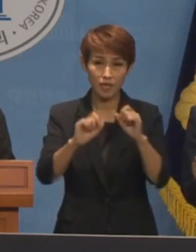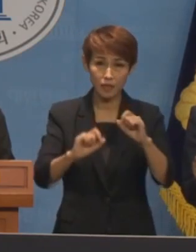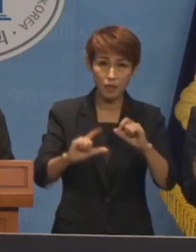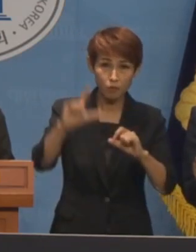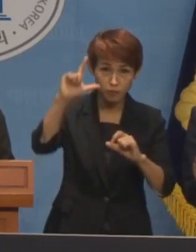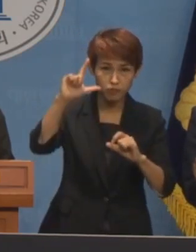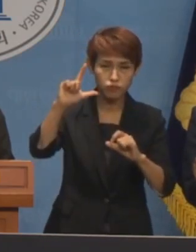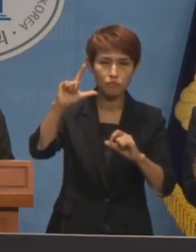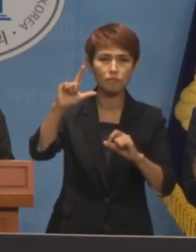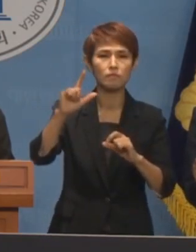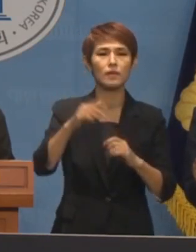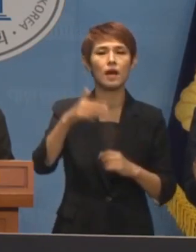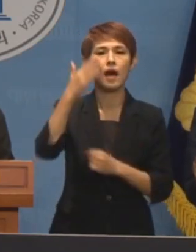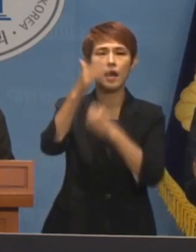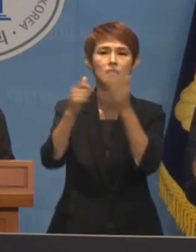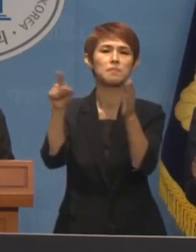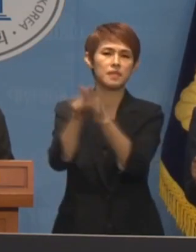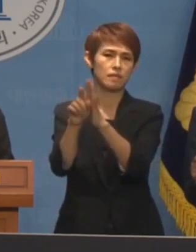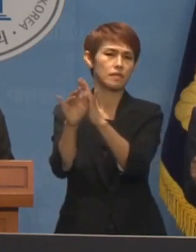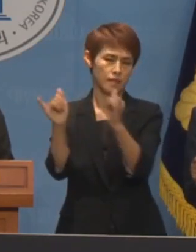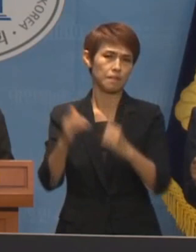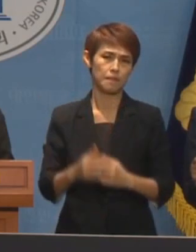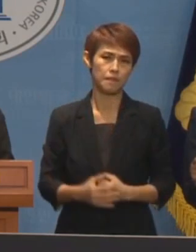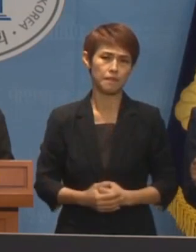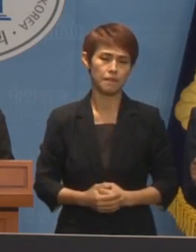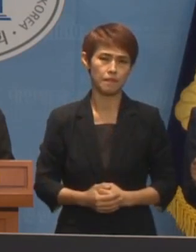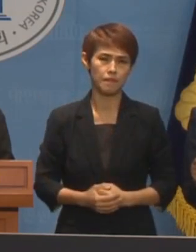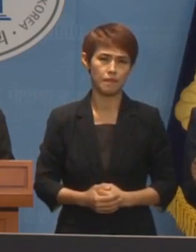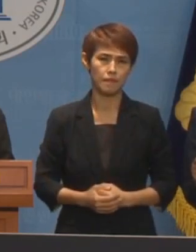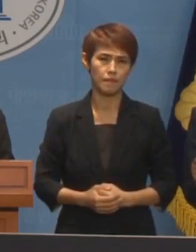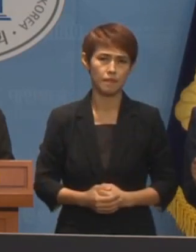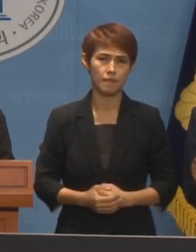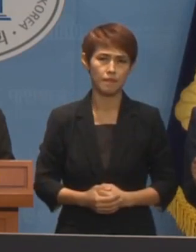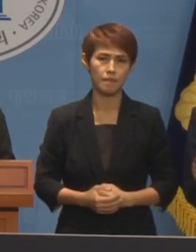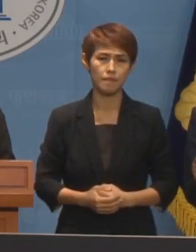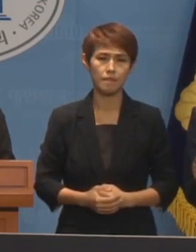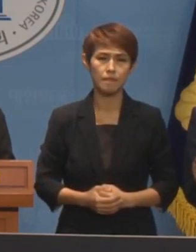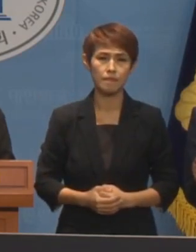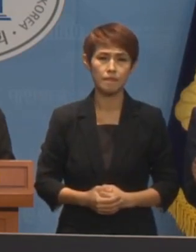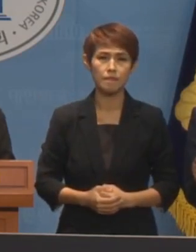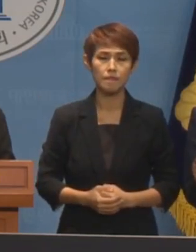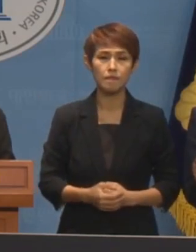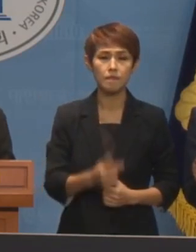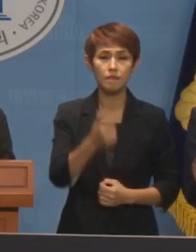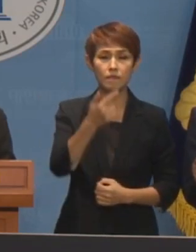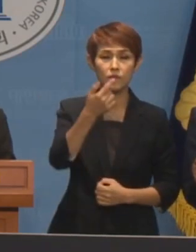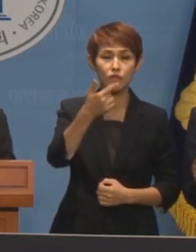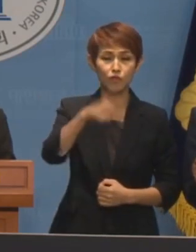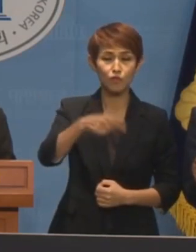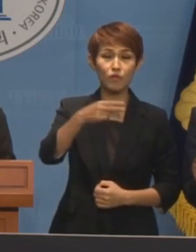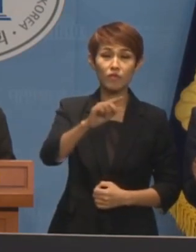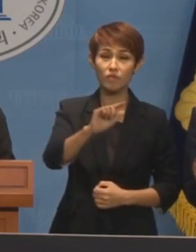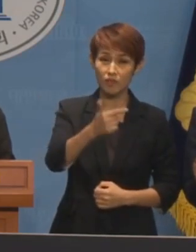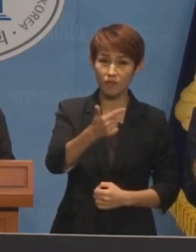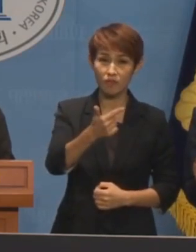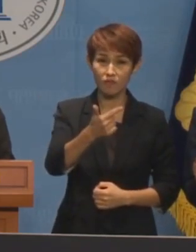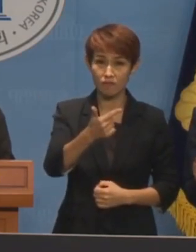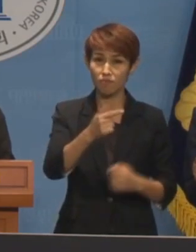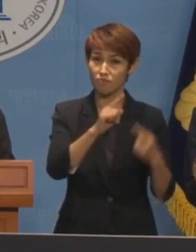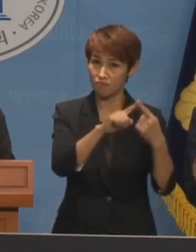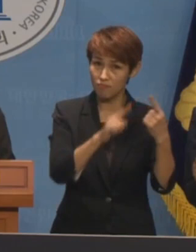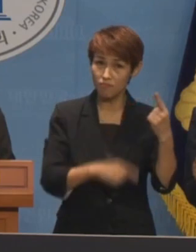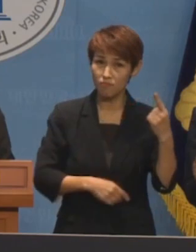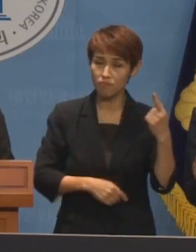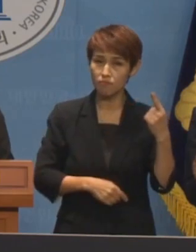대부분이 창조론을 신봉했던 기독교 신자라는 사실이다. 만유의 인력을 발견한 아이작